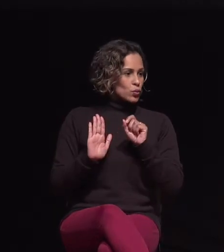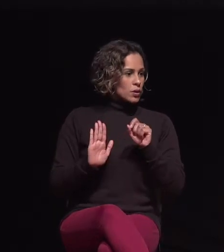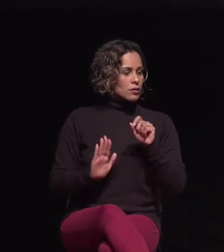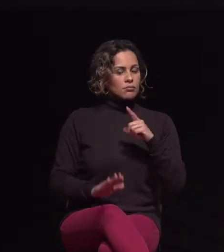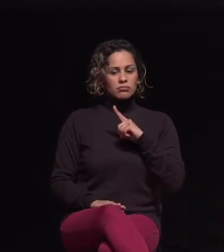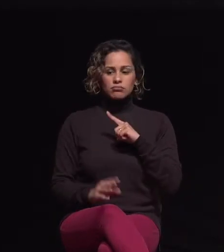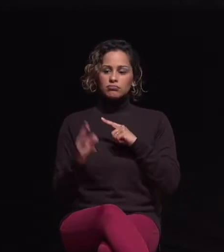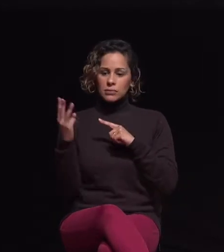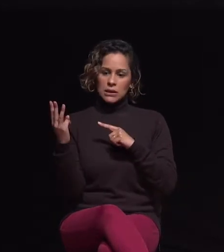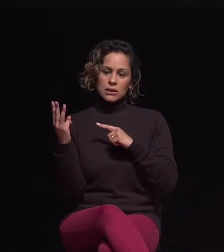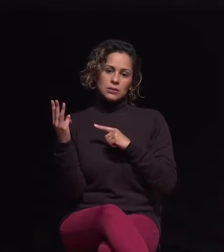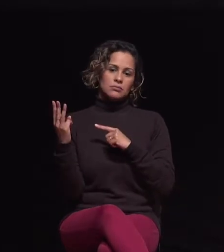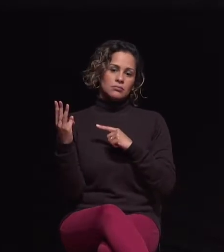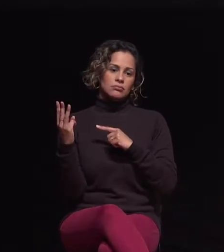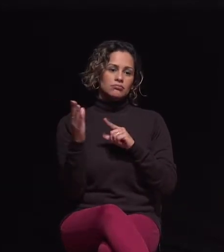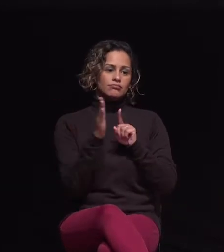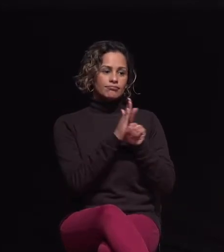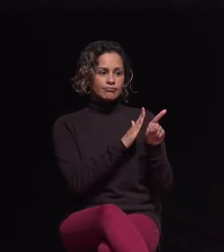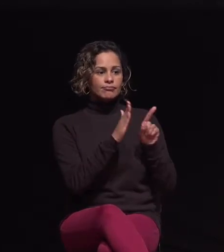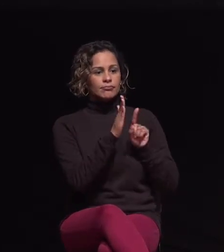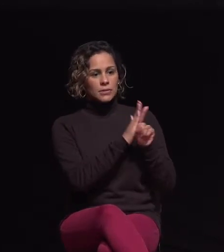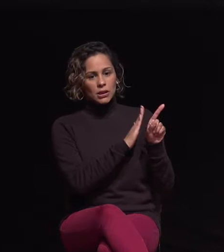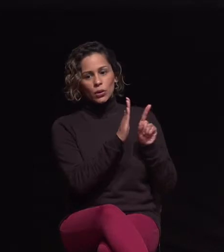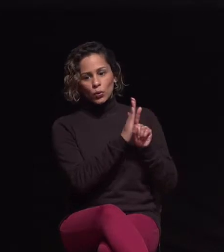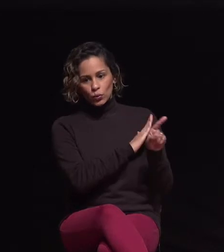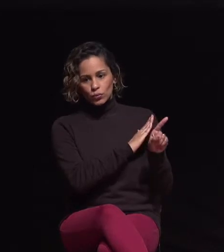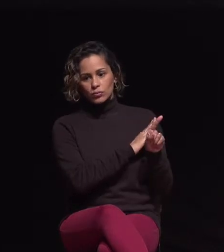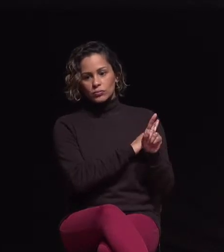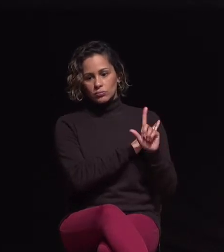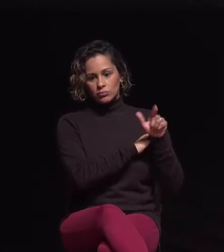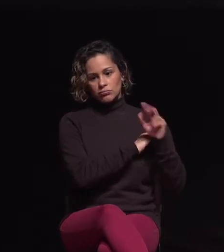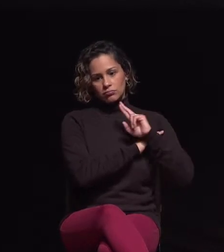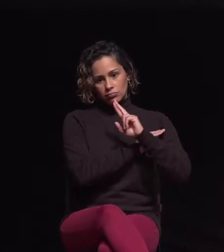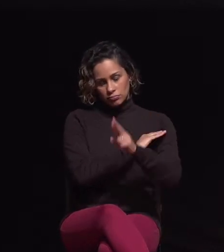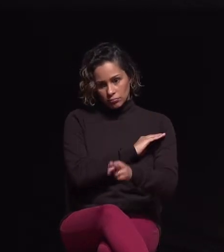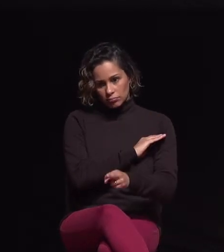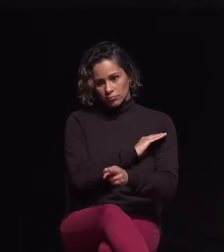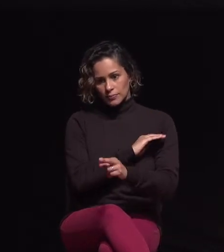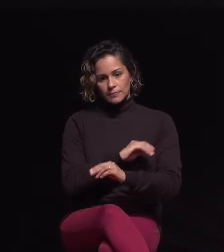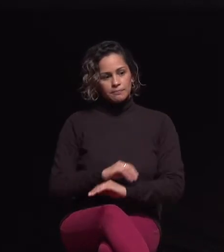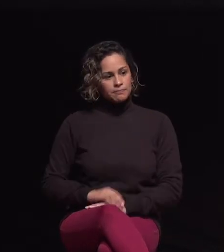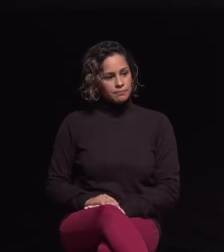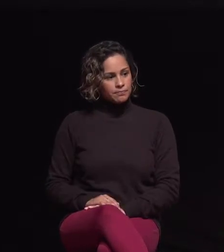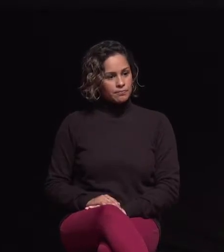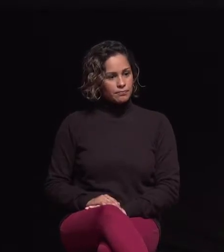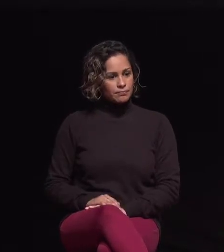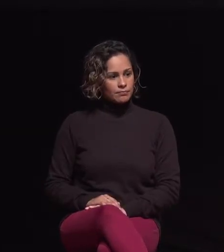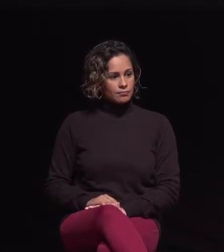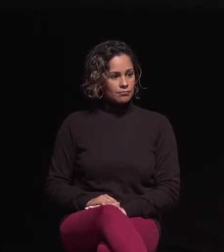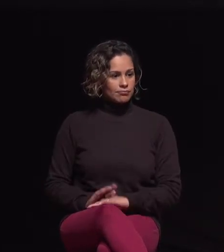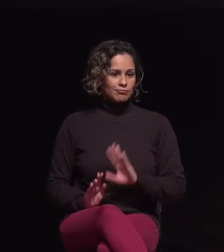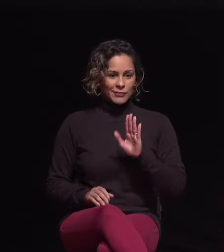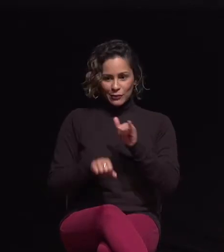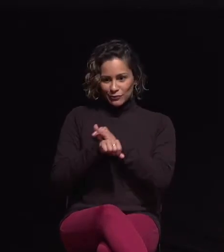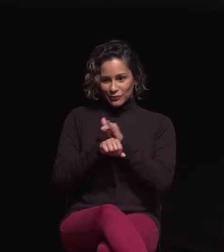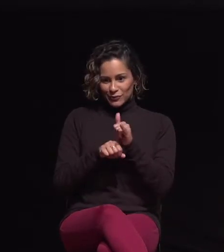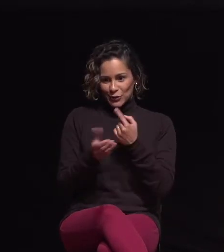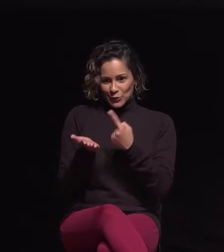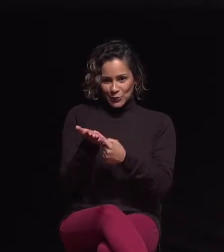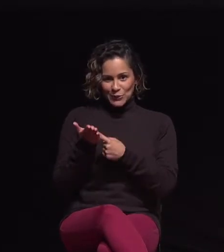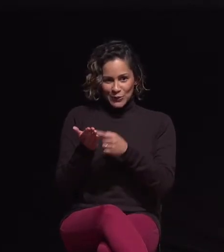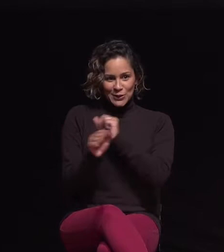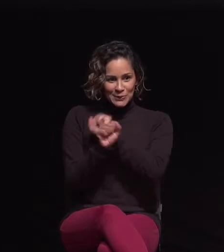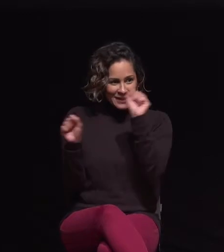3 perguntas e voltasse então para cá, para que a Melinha pudesse ir respondendo. Naquele esquema de manhã. Quem levantou